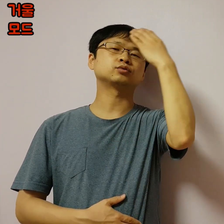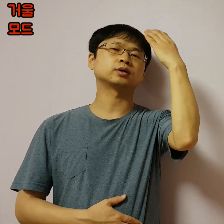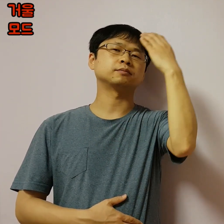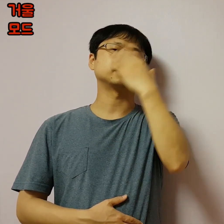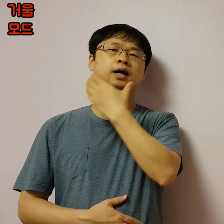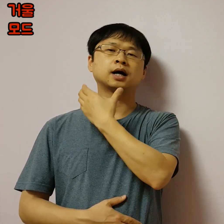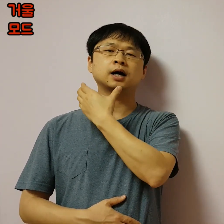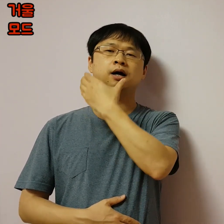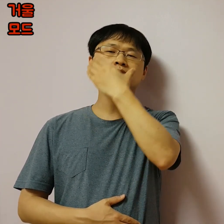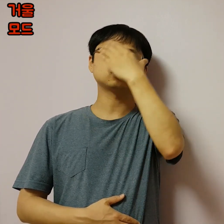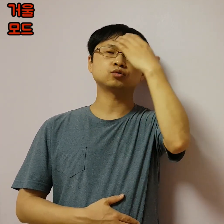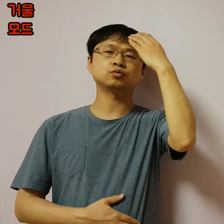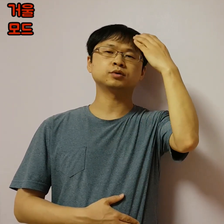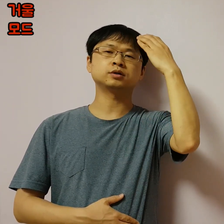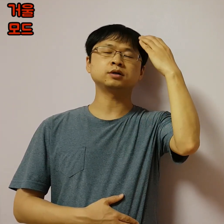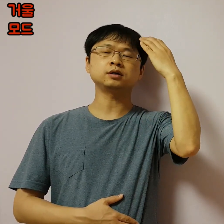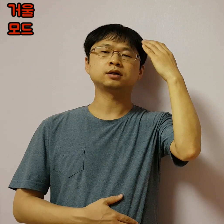수어가 됩니다. 꿈을